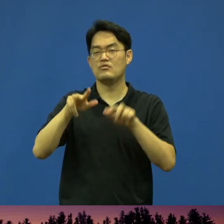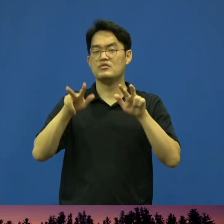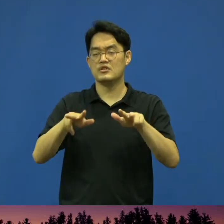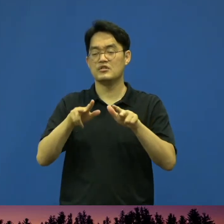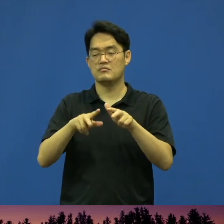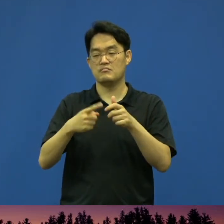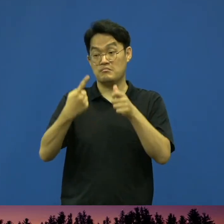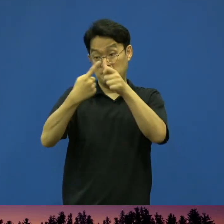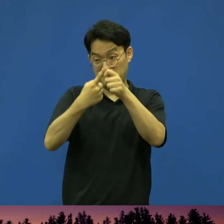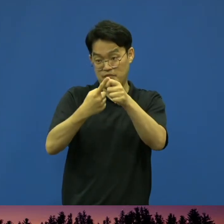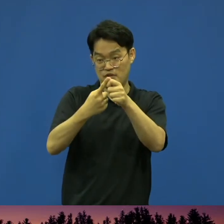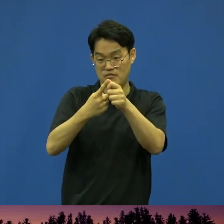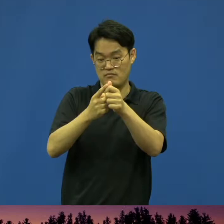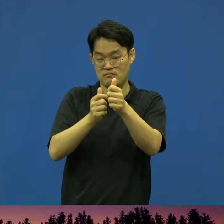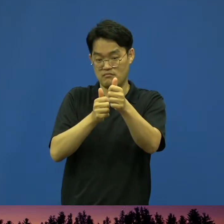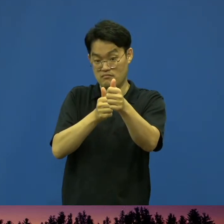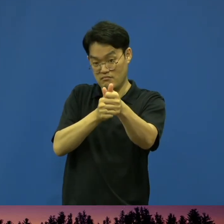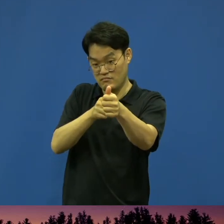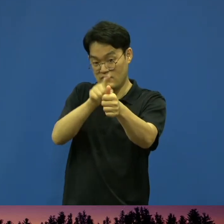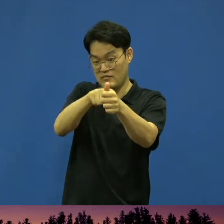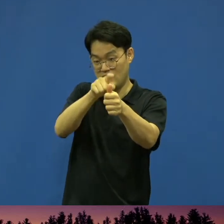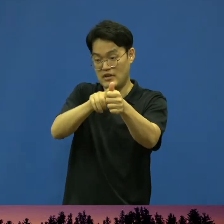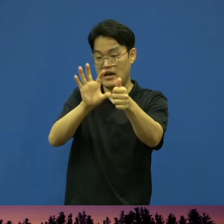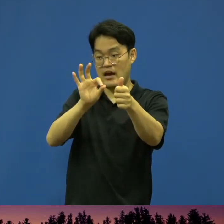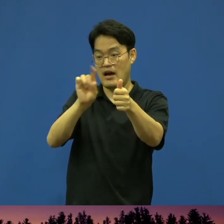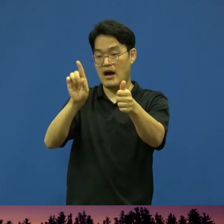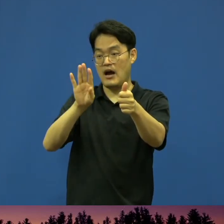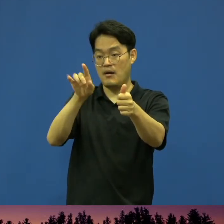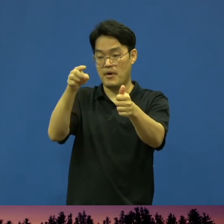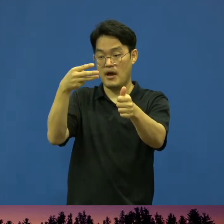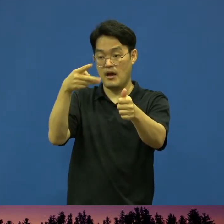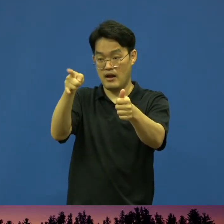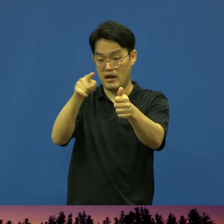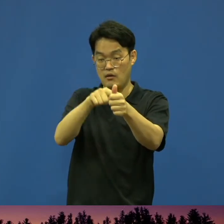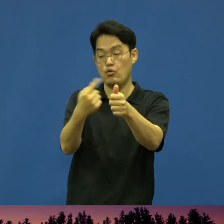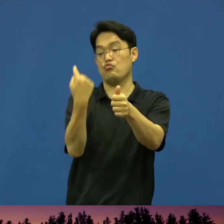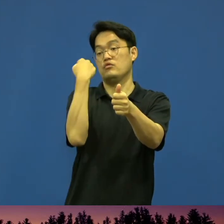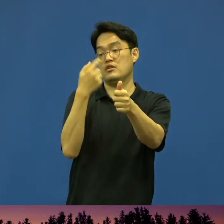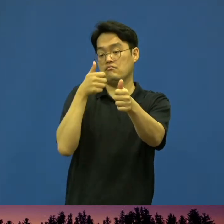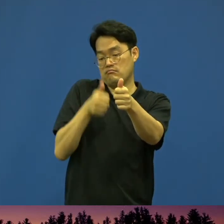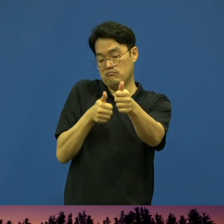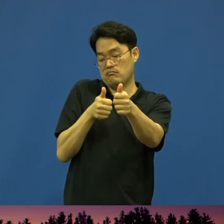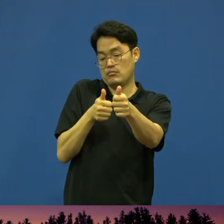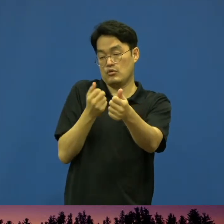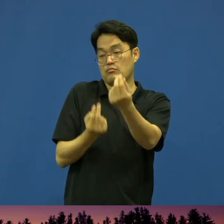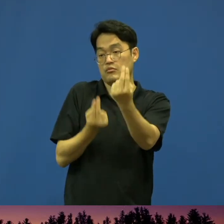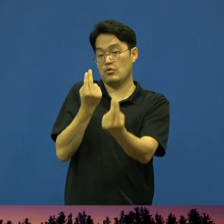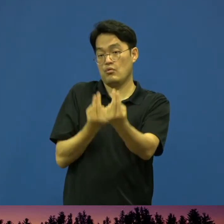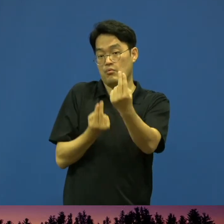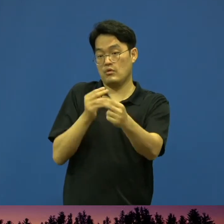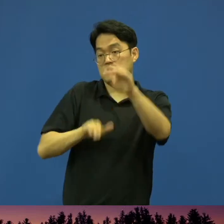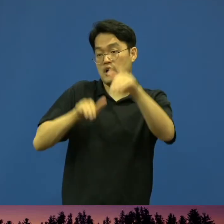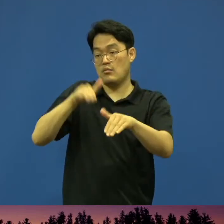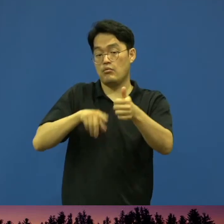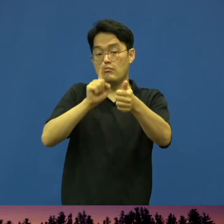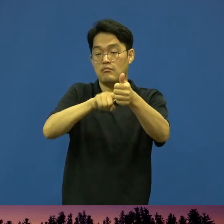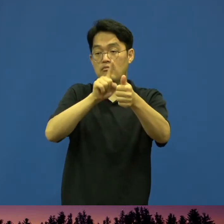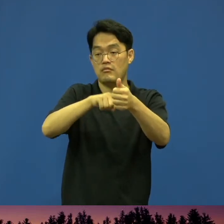있는 선수가 아베베라는 선수입니다. 뒷선수와 차이가 뭐가 있을까요? 그의 발은